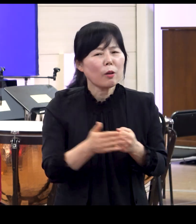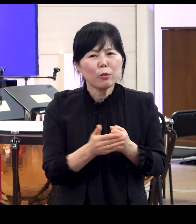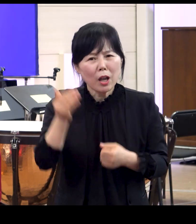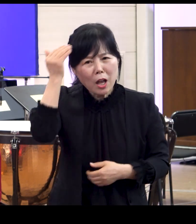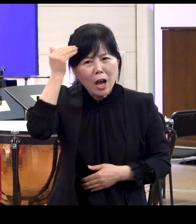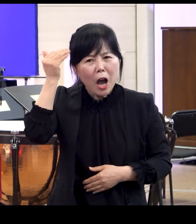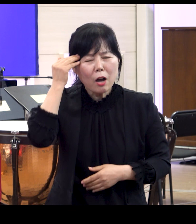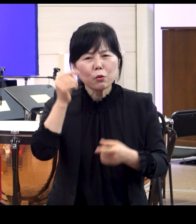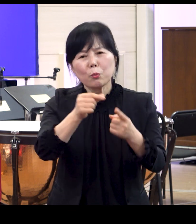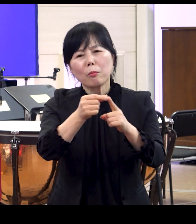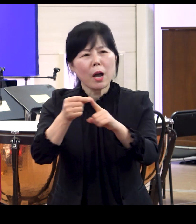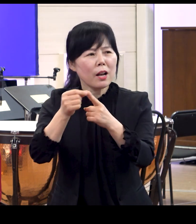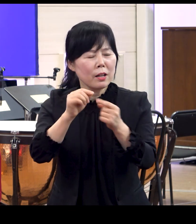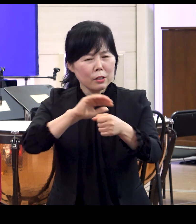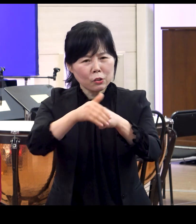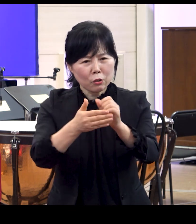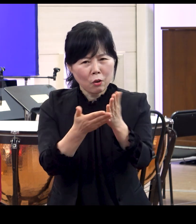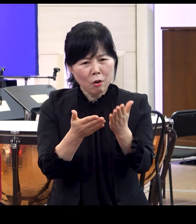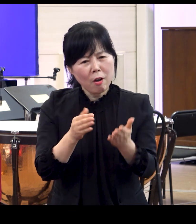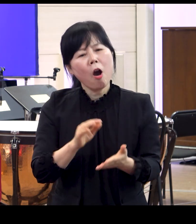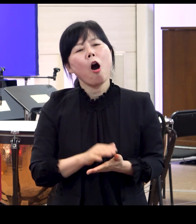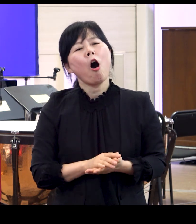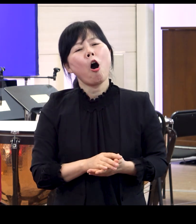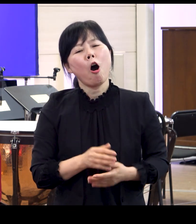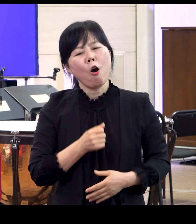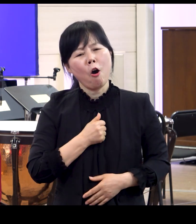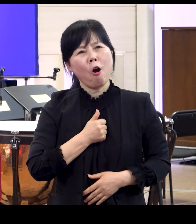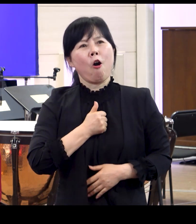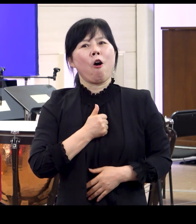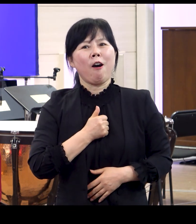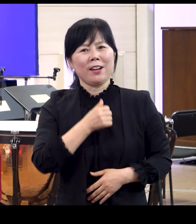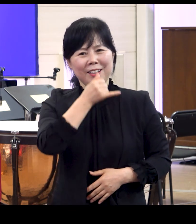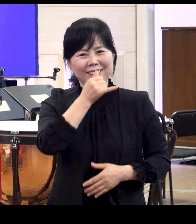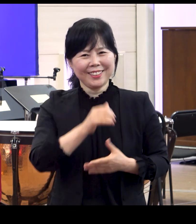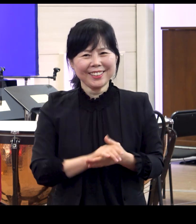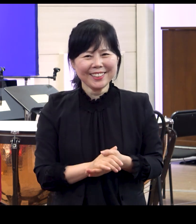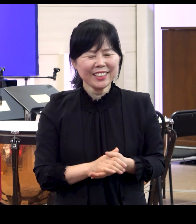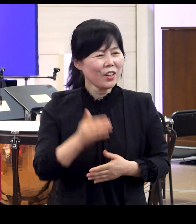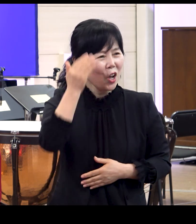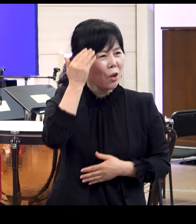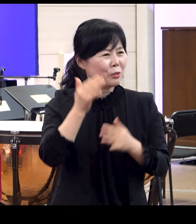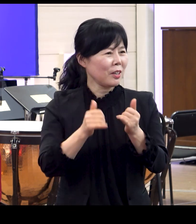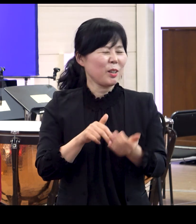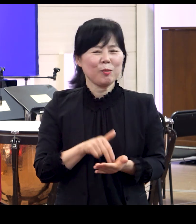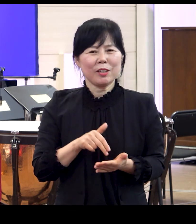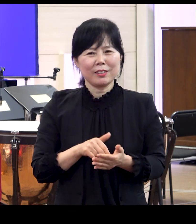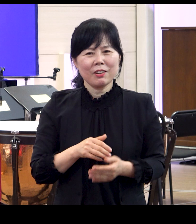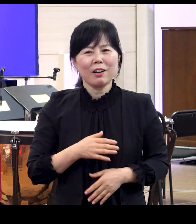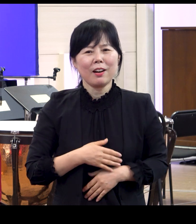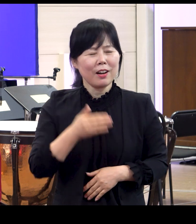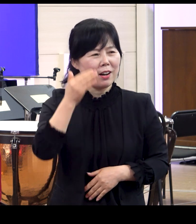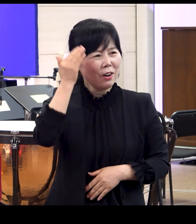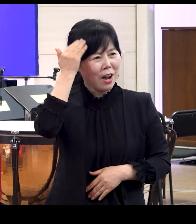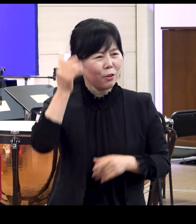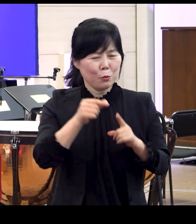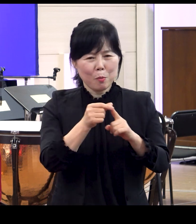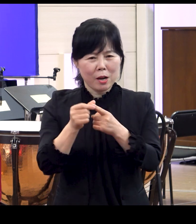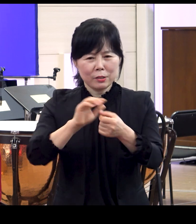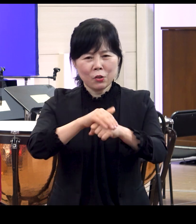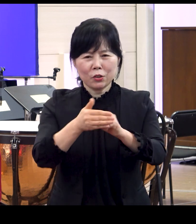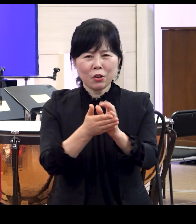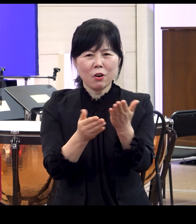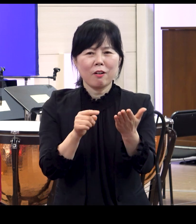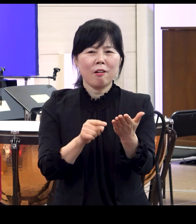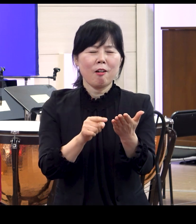제가 얼마나 정말 뿌듯한지 말이죠. 얼마나 자랑스러운지 모르겠어요. 그동안 영어 때문에